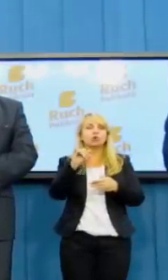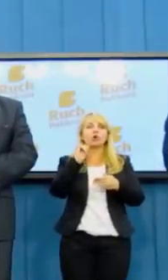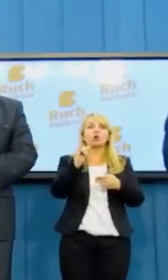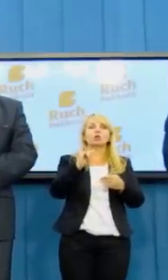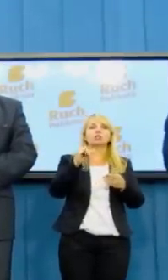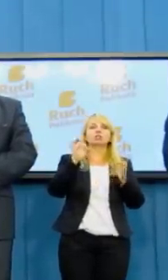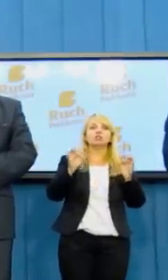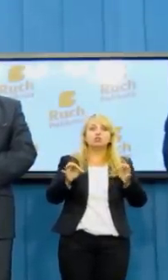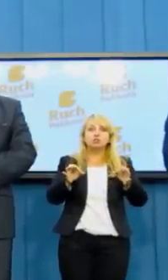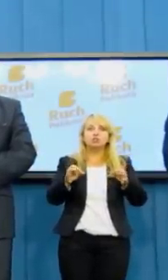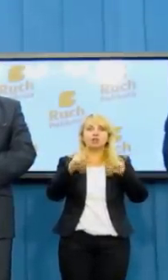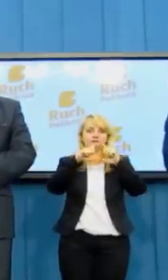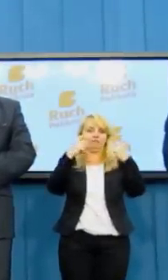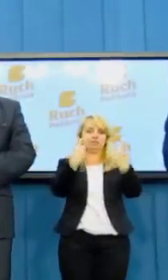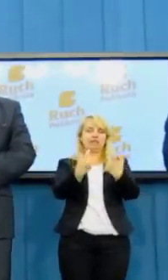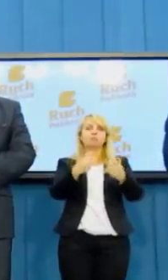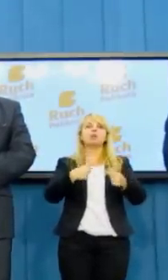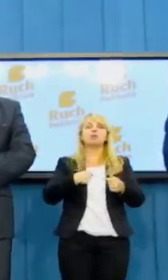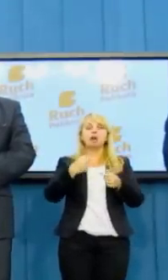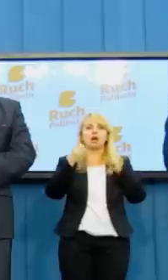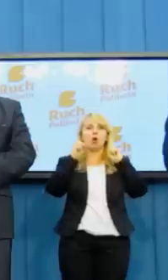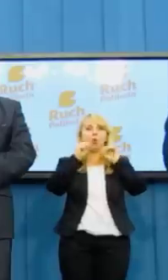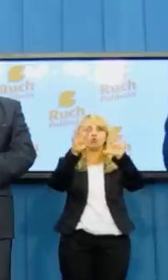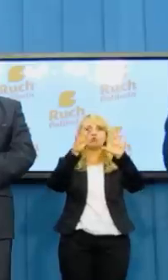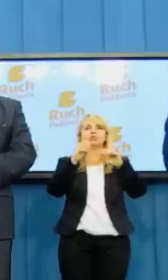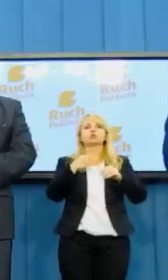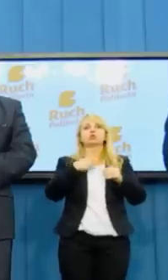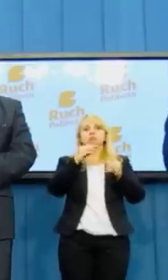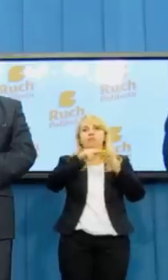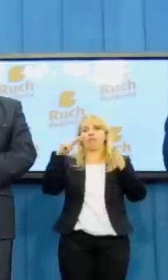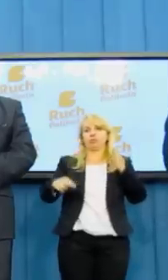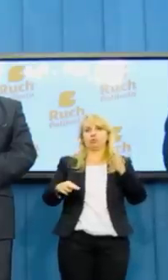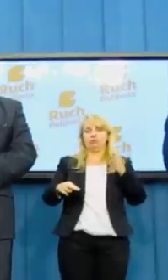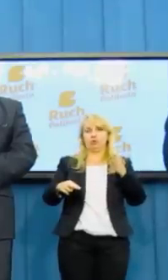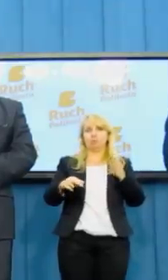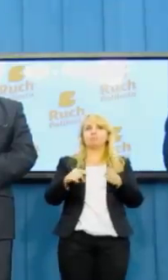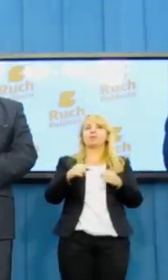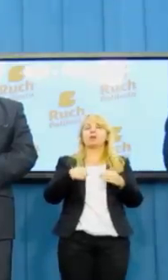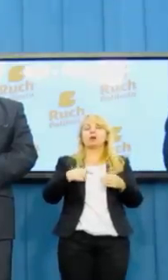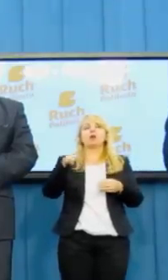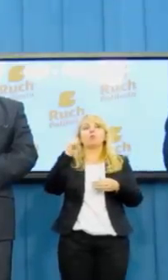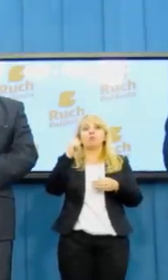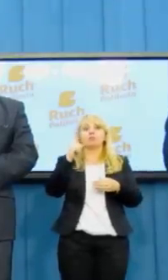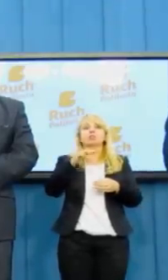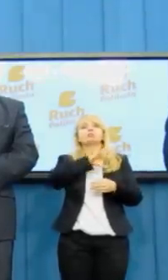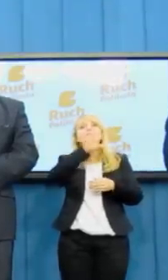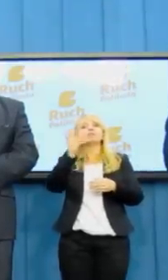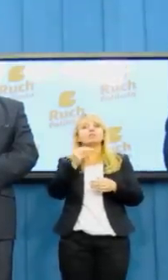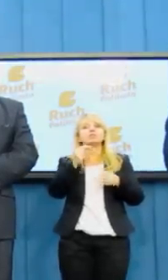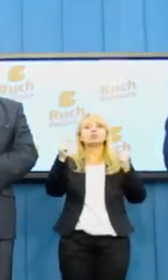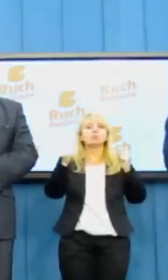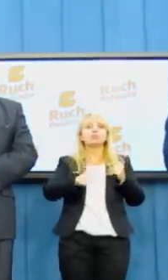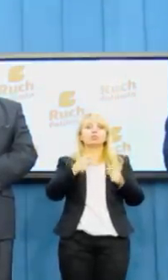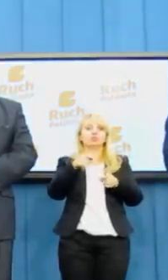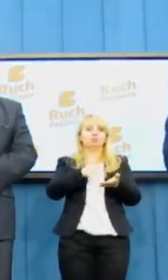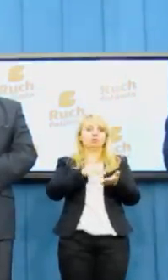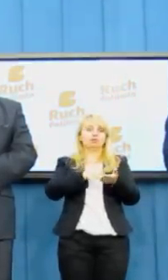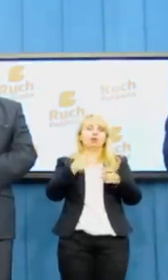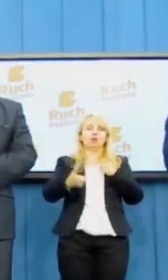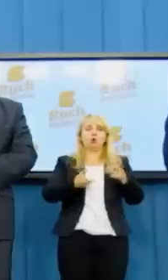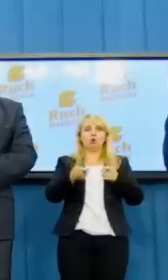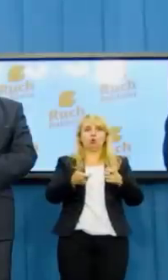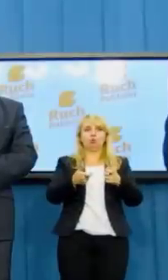na mównicy. I uważam, że w ten sposób powinniśmy postępować wszyscy. Otóż